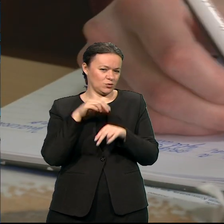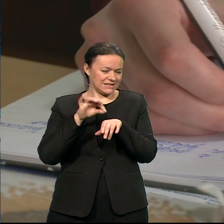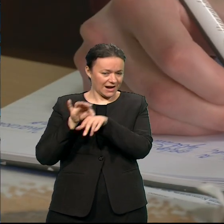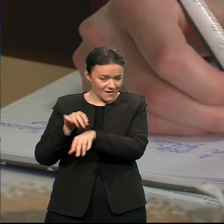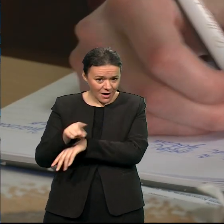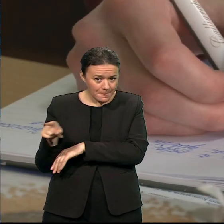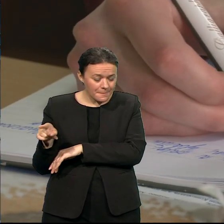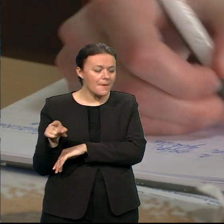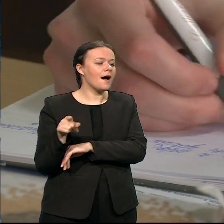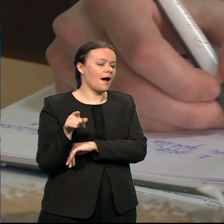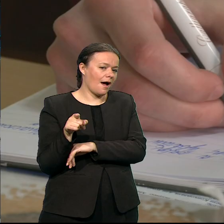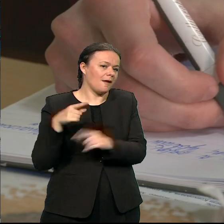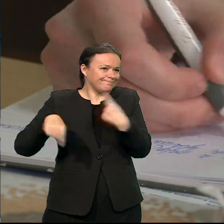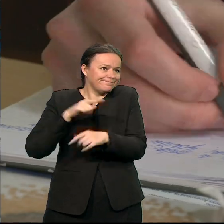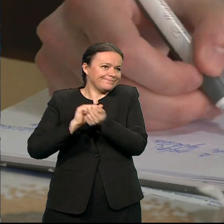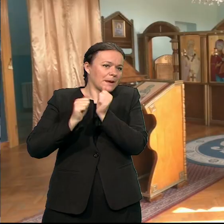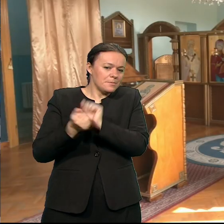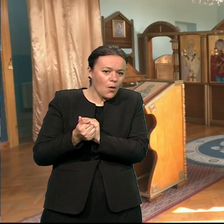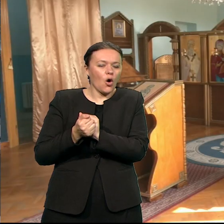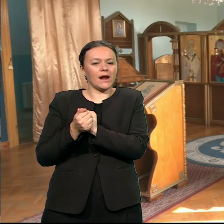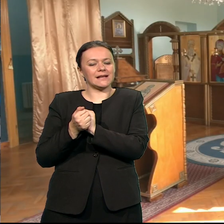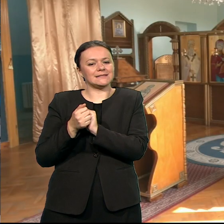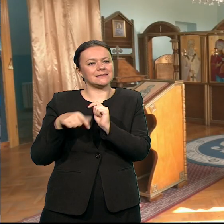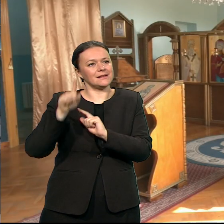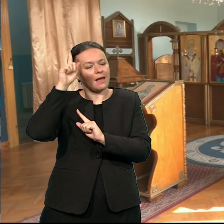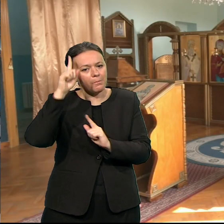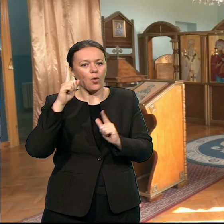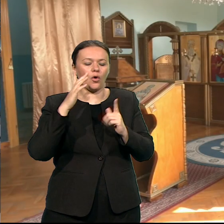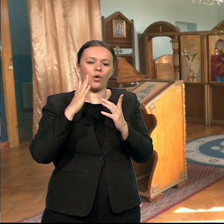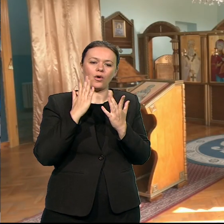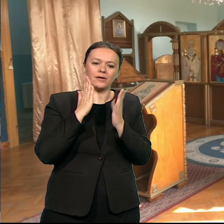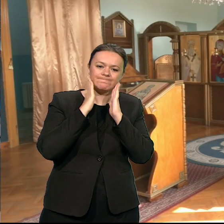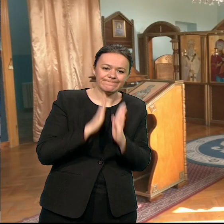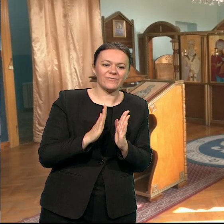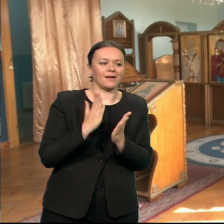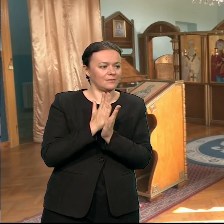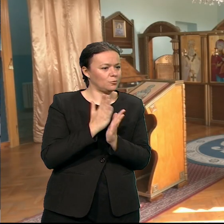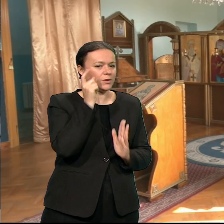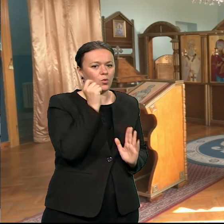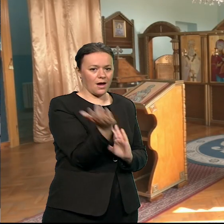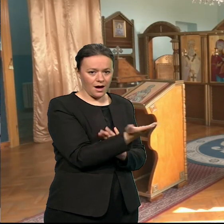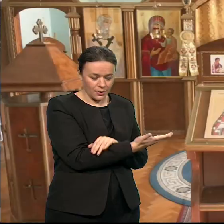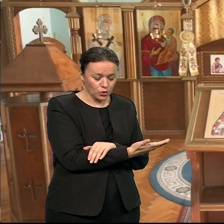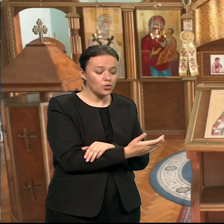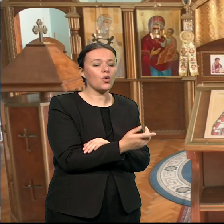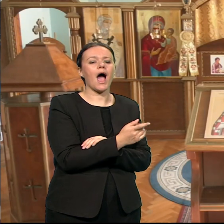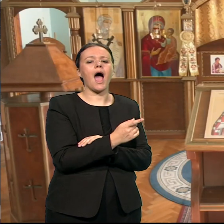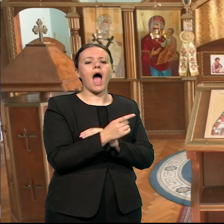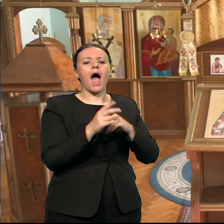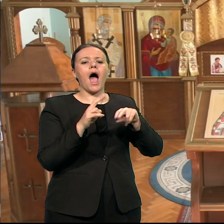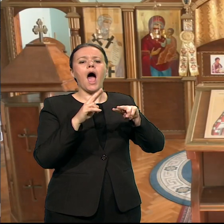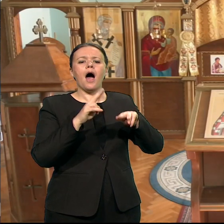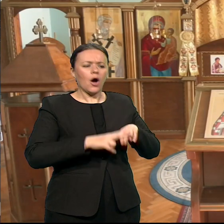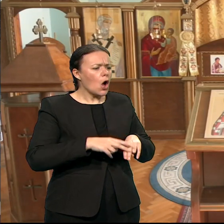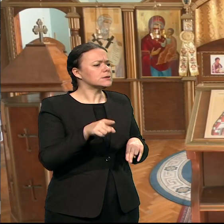oni koji stražare i bore se da duh Boži boravi u našem narodu. Preko